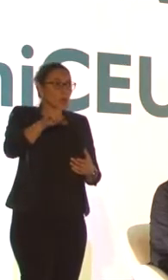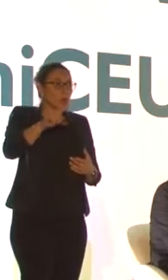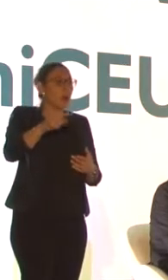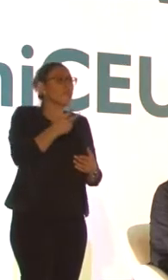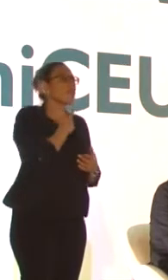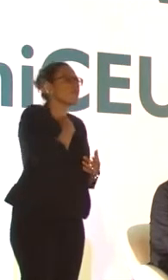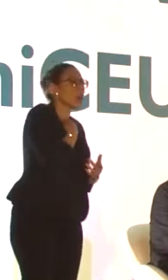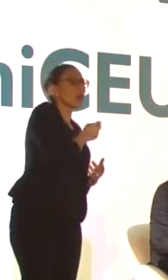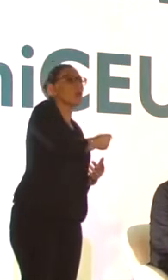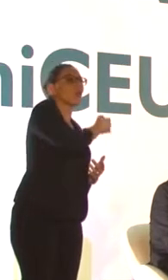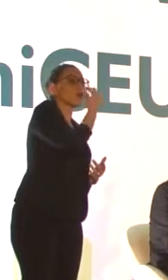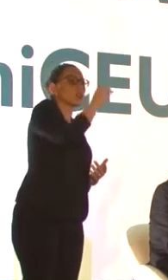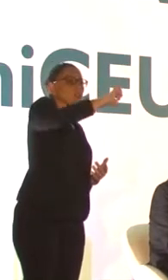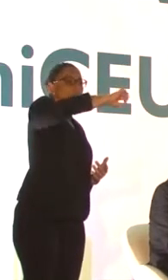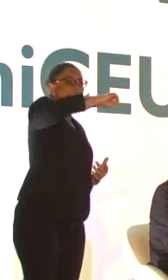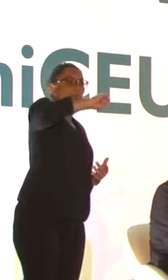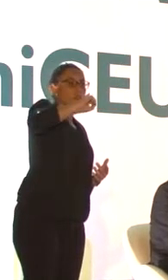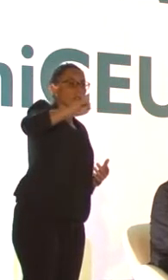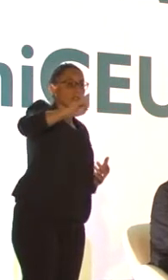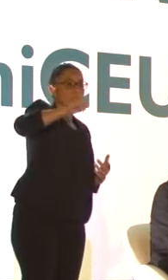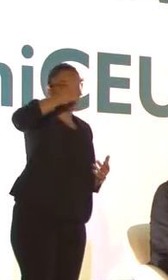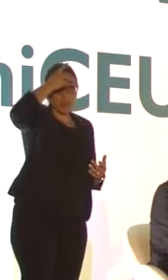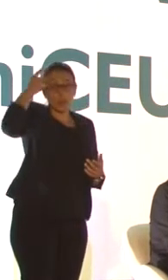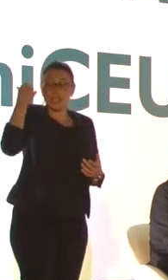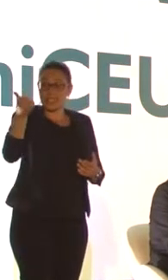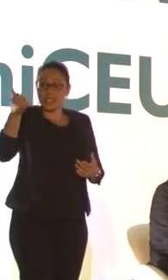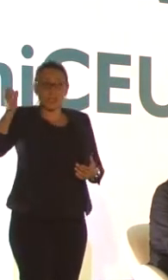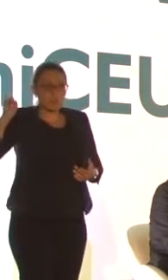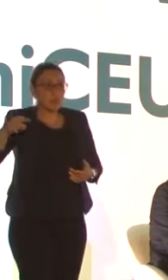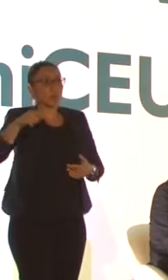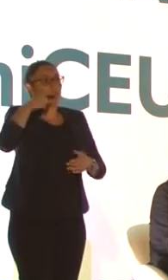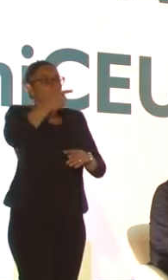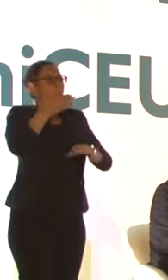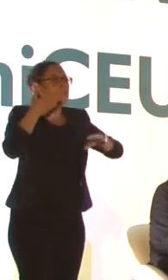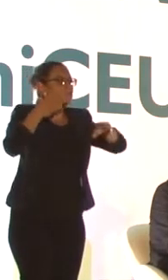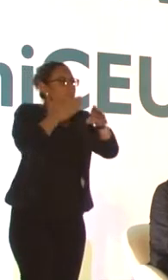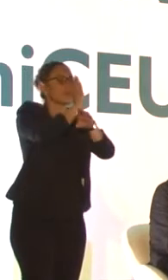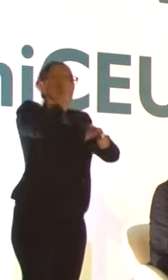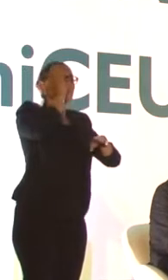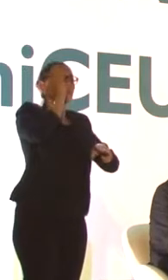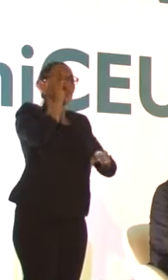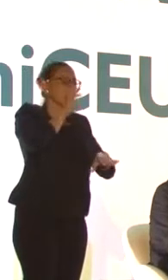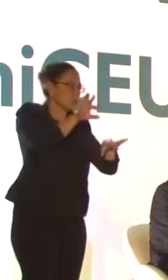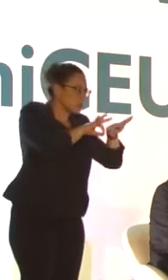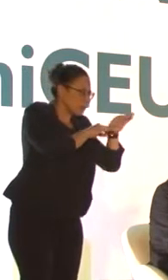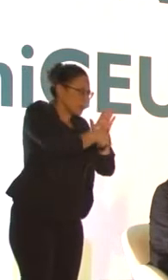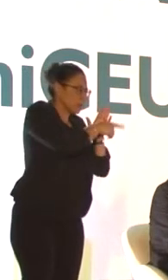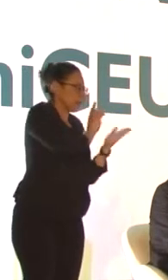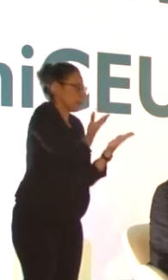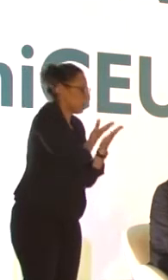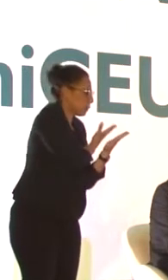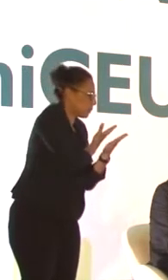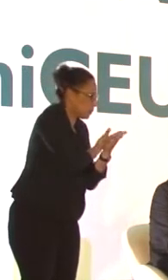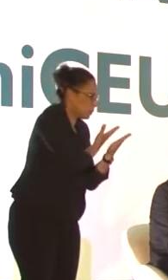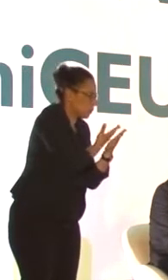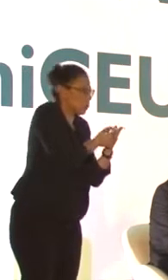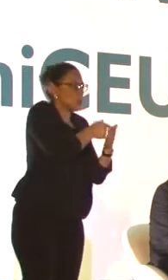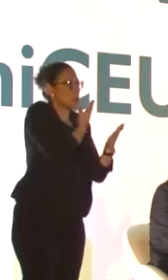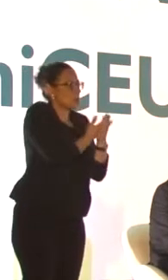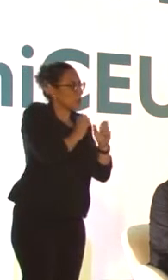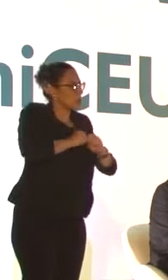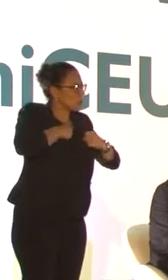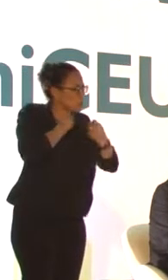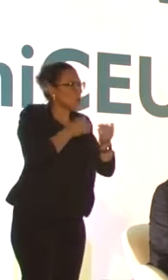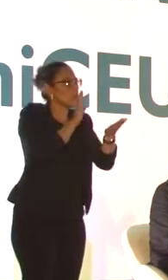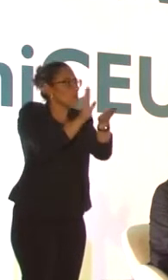vagas, vocês se prepararam para isso, para conseguir cursar uma universidade com essa excelência que é uma universidade. Parabéns